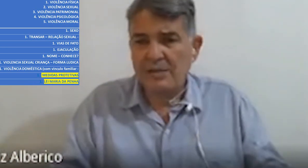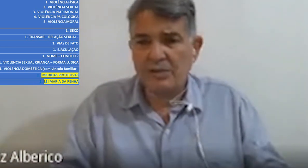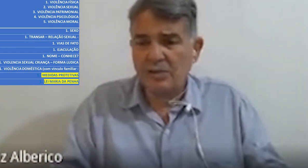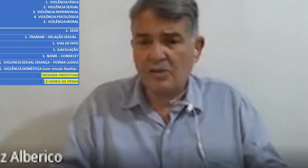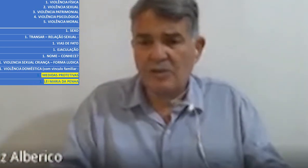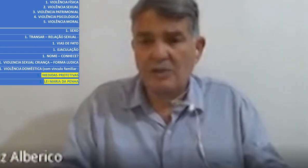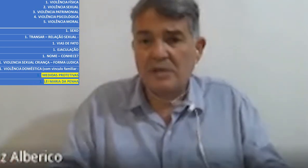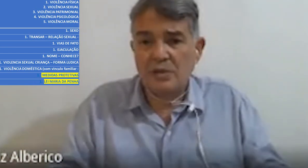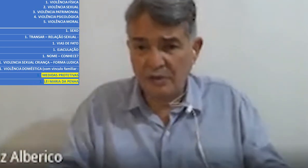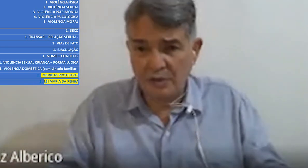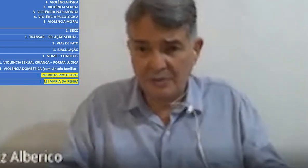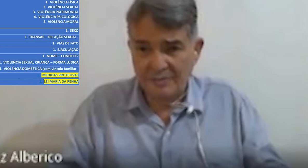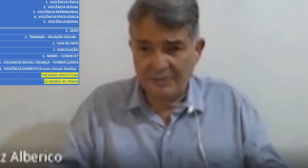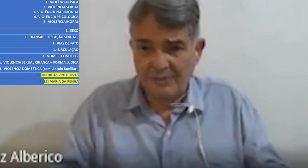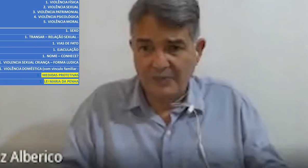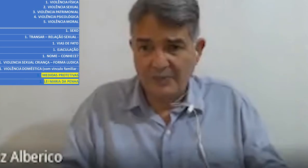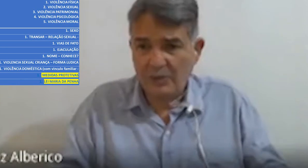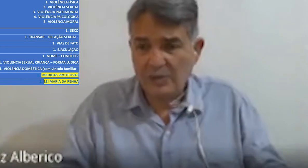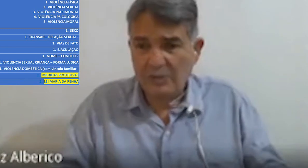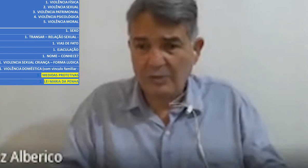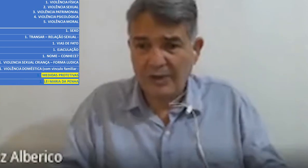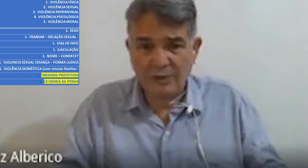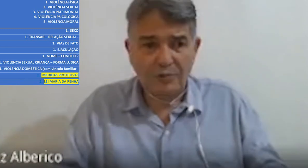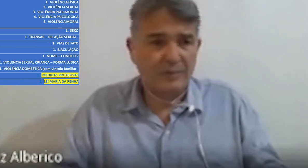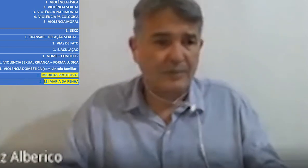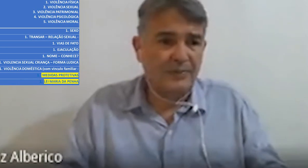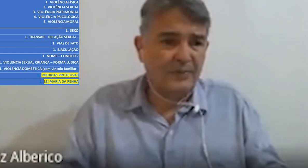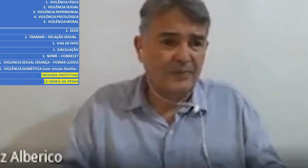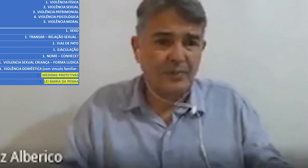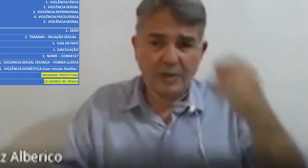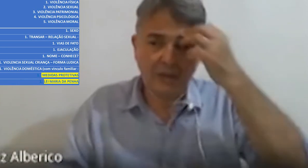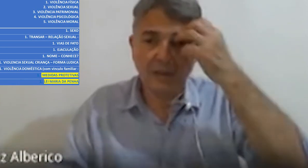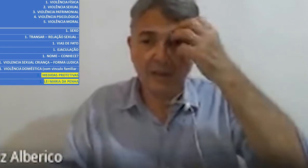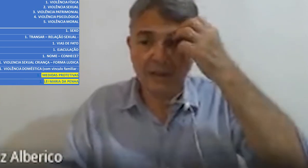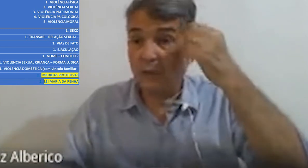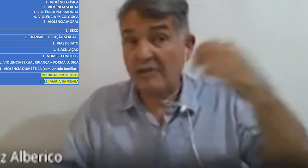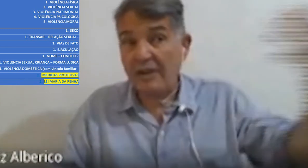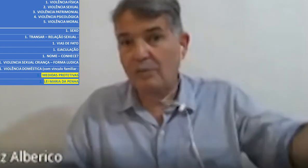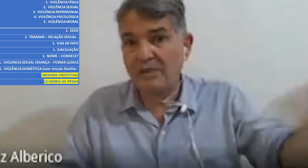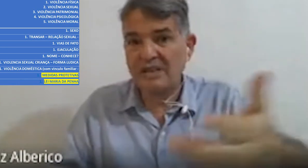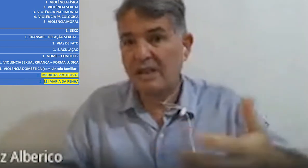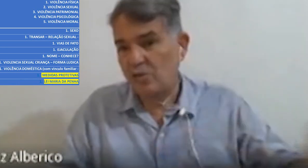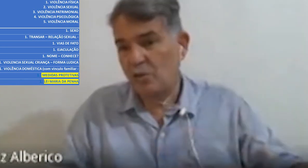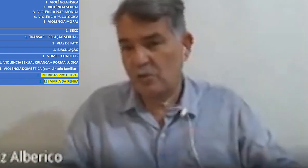e outras coisas é doença de ouvinte. Então, isso é um fato. Porque ele não vê acontecer isso com os